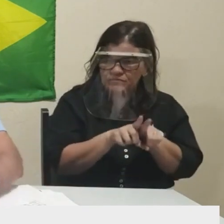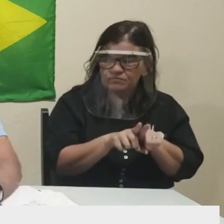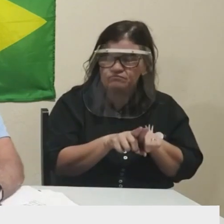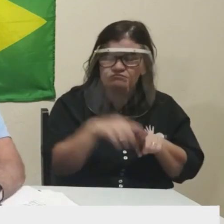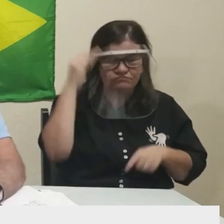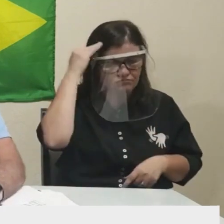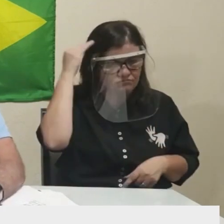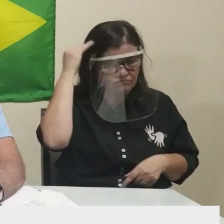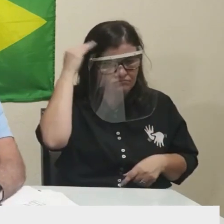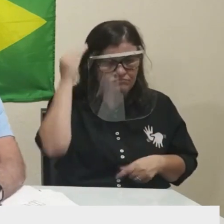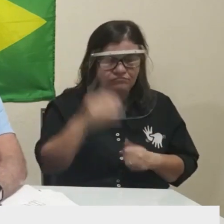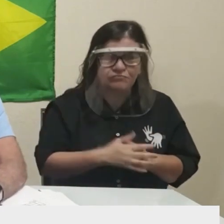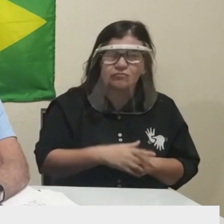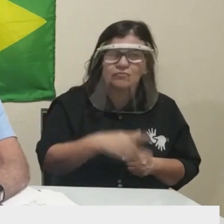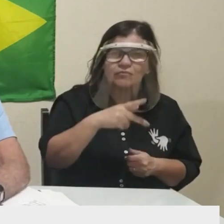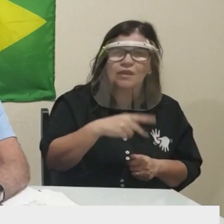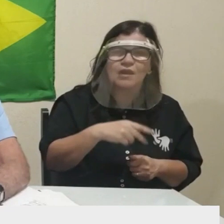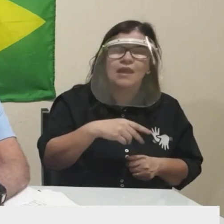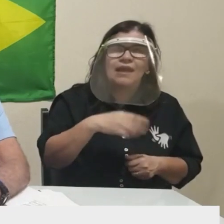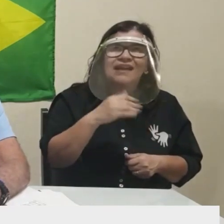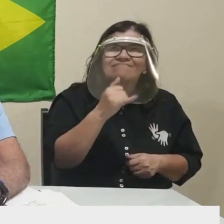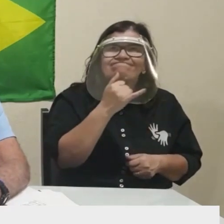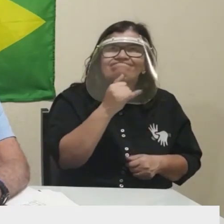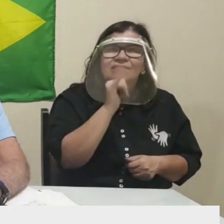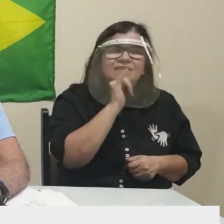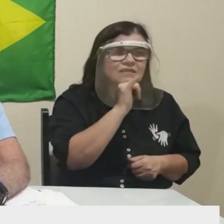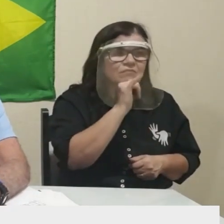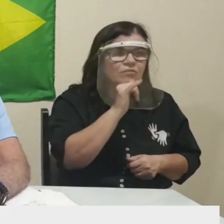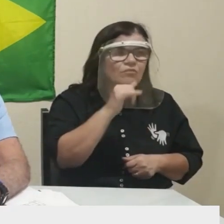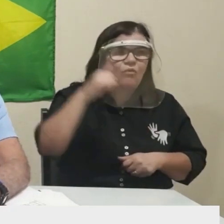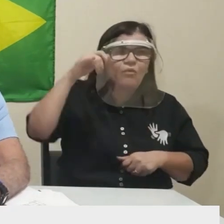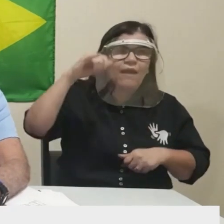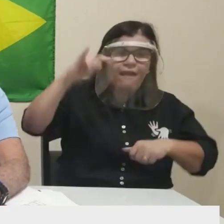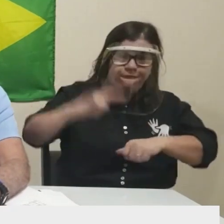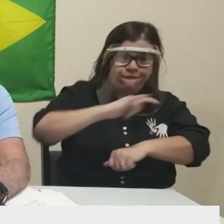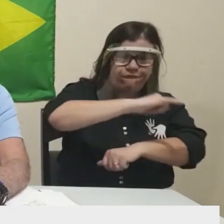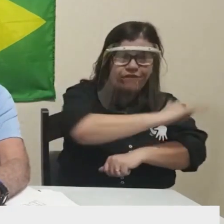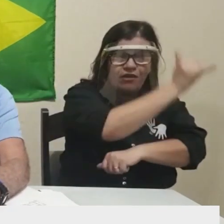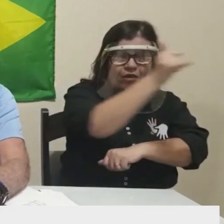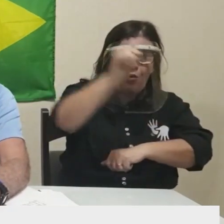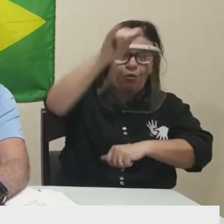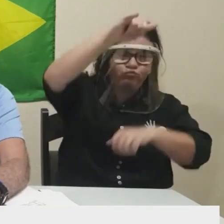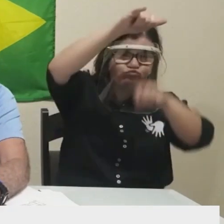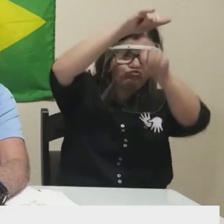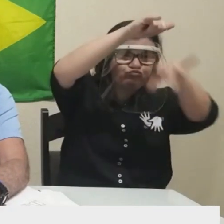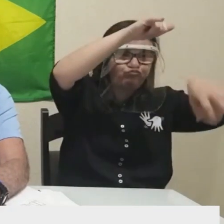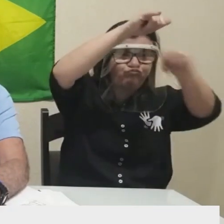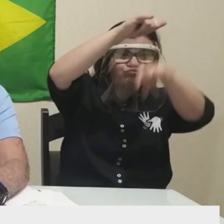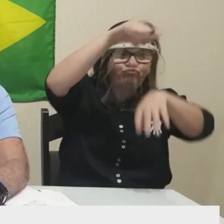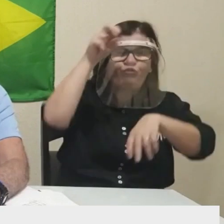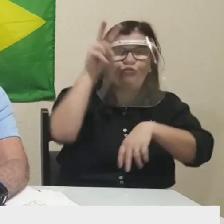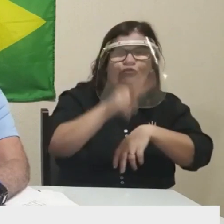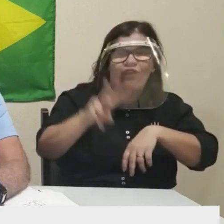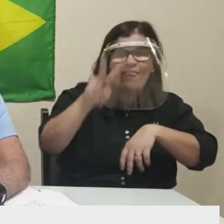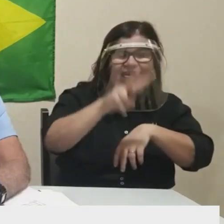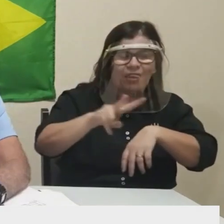não podia pulverizar banana com um avião. Poxa, entre avião e uma pessoa com uma maquininha nas costas, mexendo com a bomba